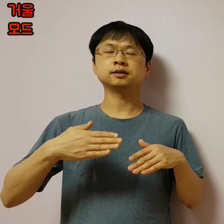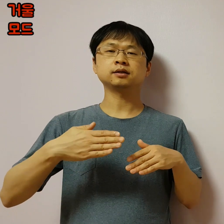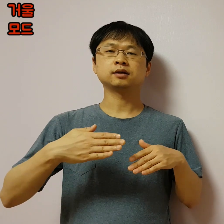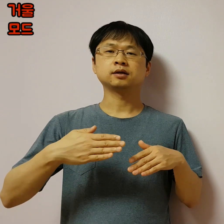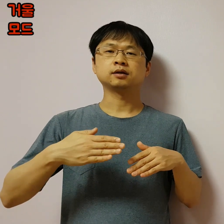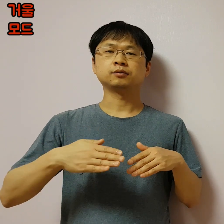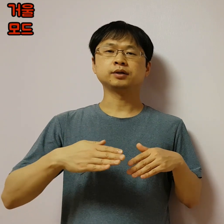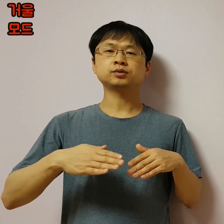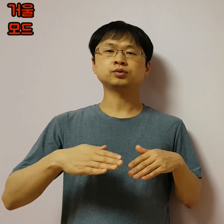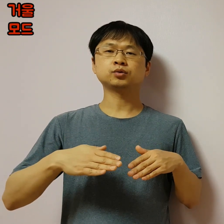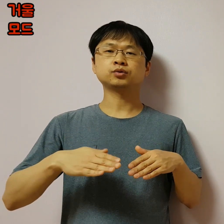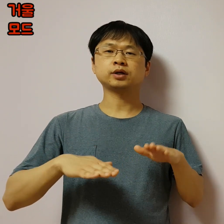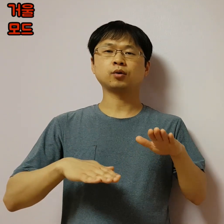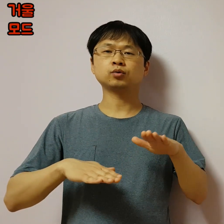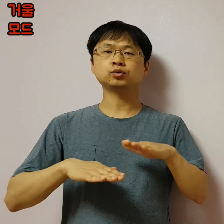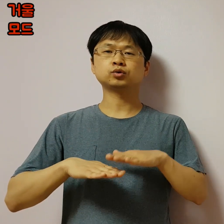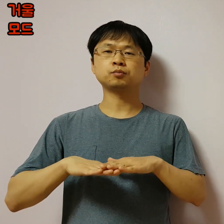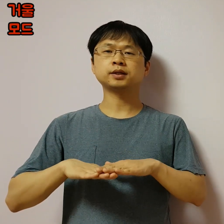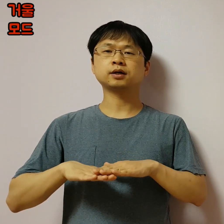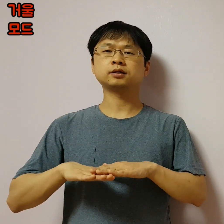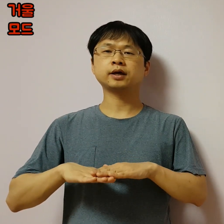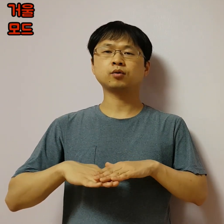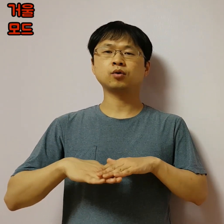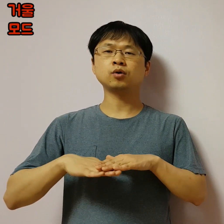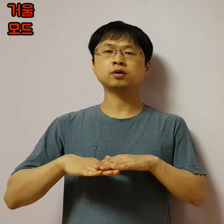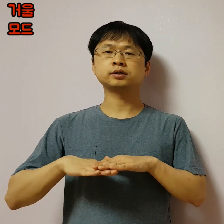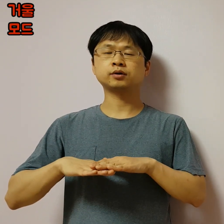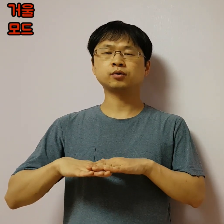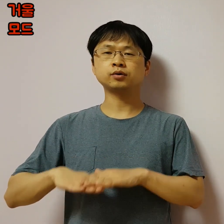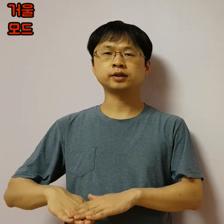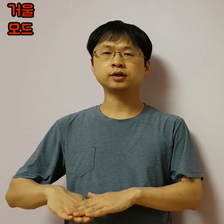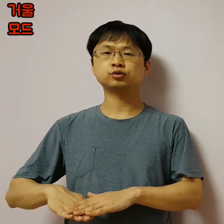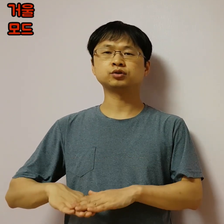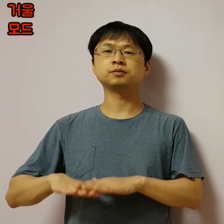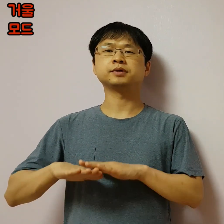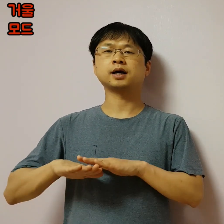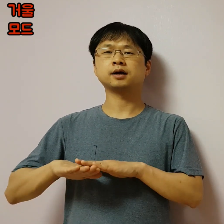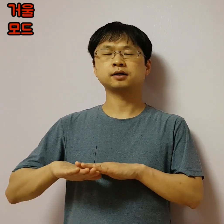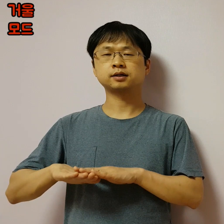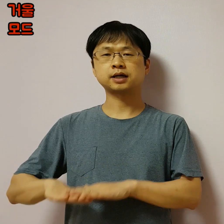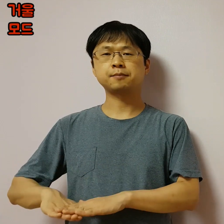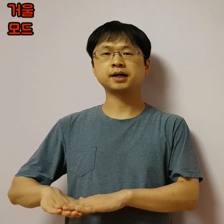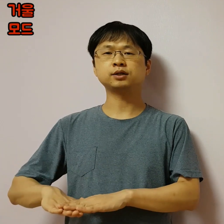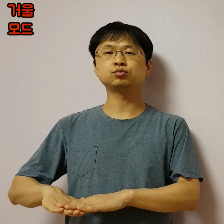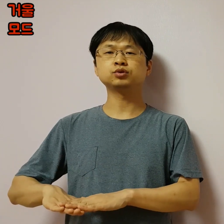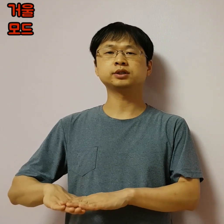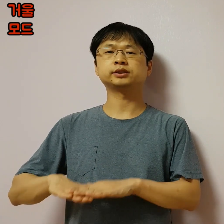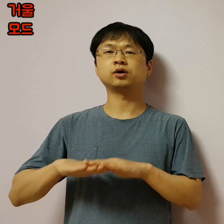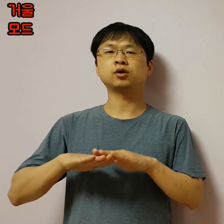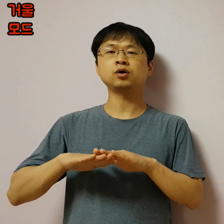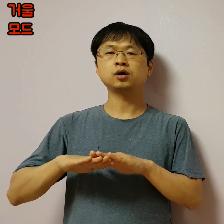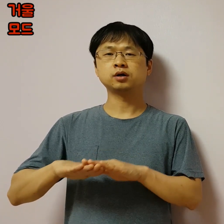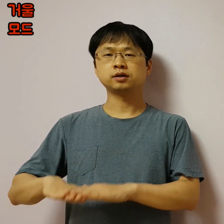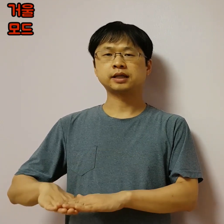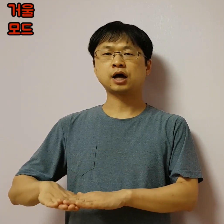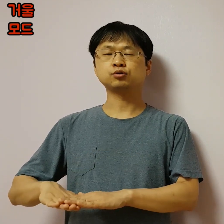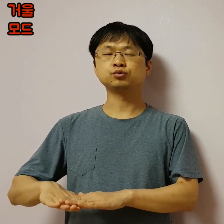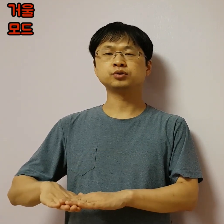것은 왼손 손등에 오른손 손바닥을 대고 그대로 내려주는 겁니다. 가만히 두는 거죠. 놔두는